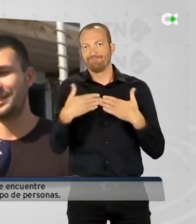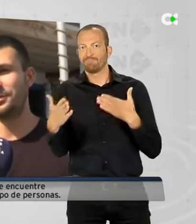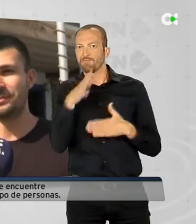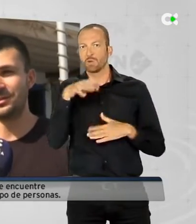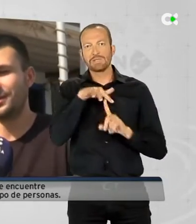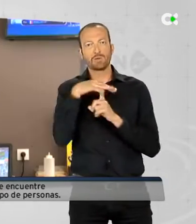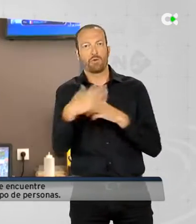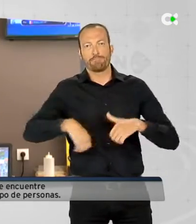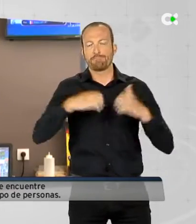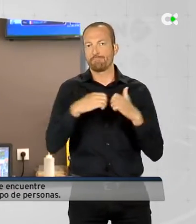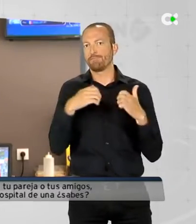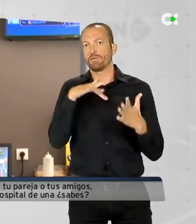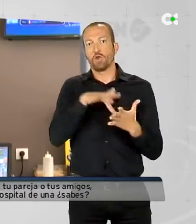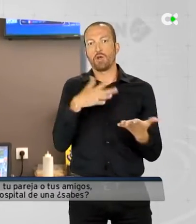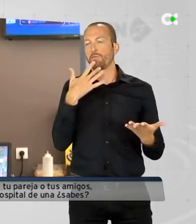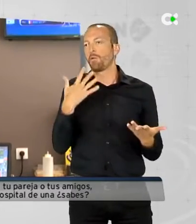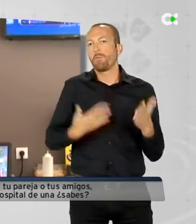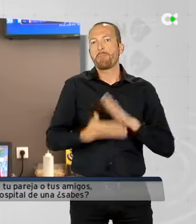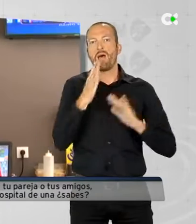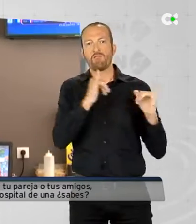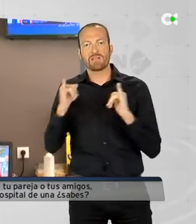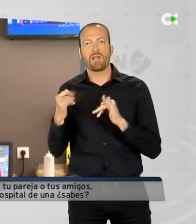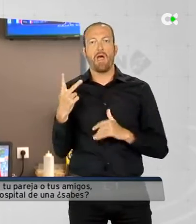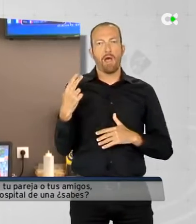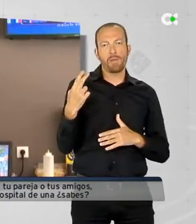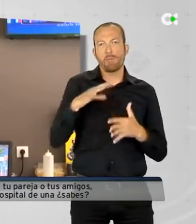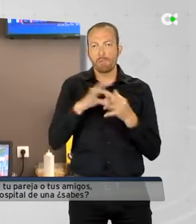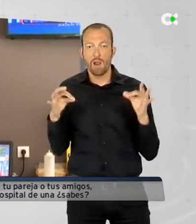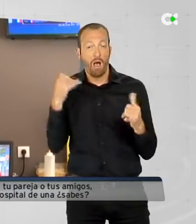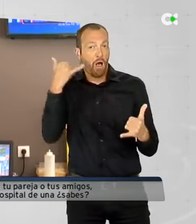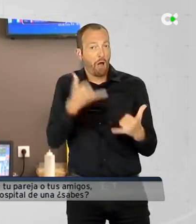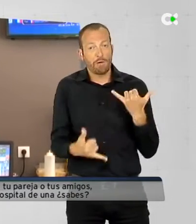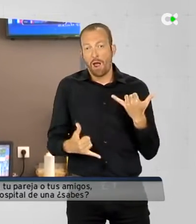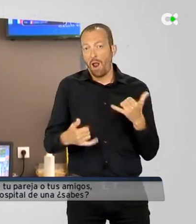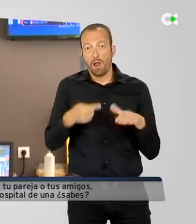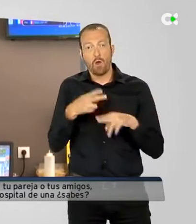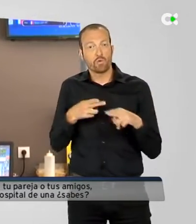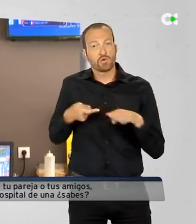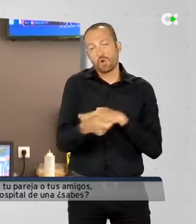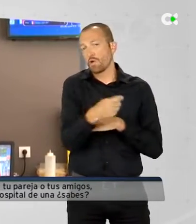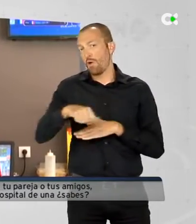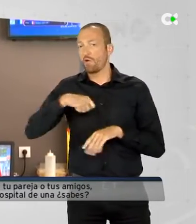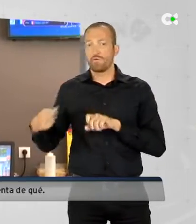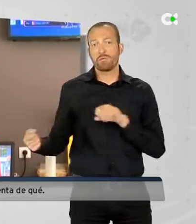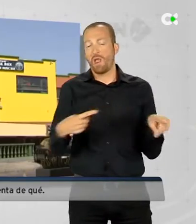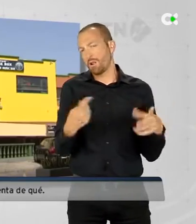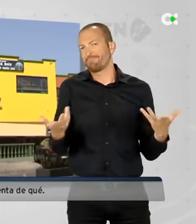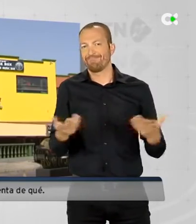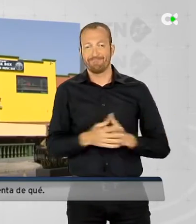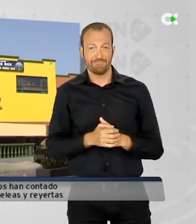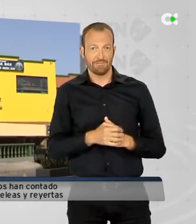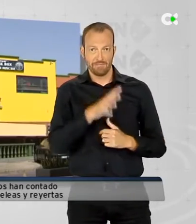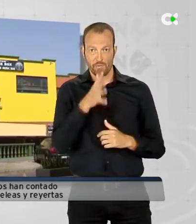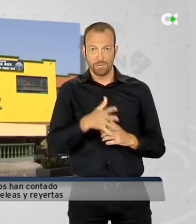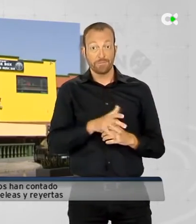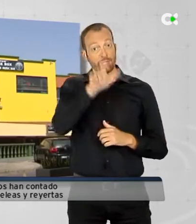con este tipo de personas. Sales de fiesta con tu pareja o con tus amigos y pues te puedes ir para el hospital de una, ¿sabes? ¿Y a cuenta de qué?